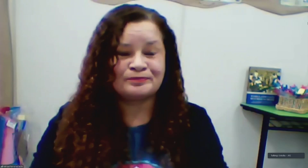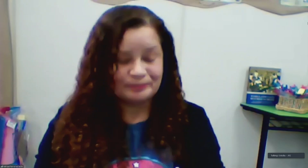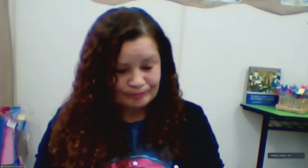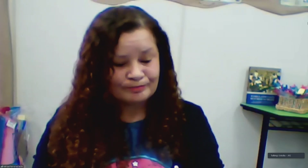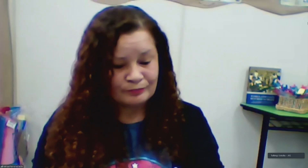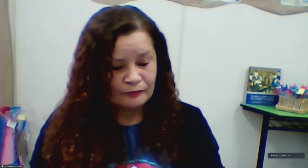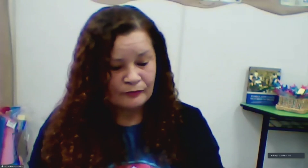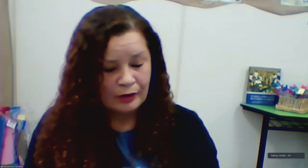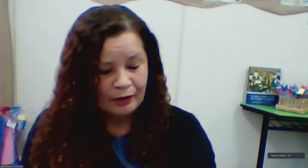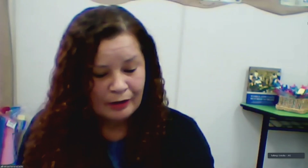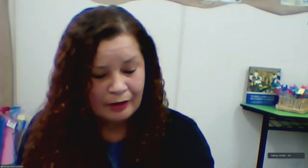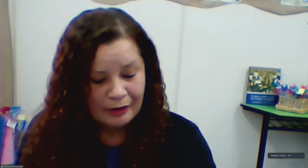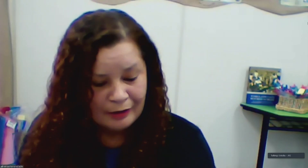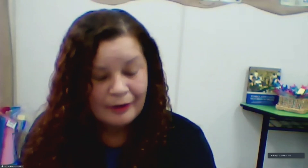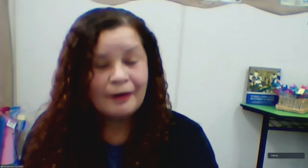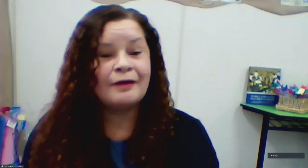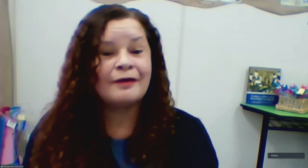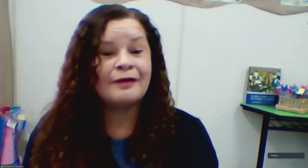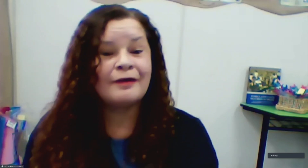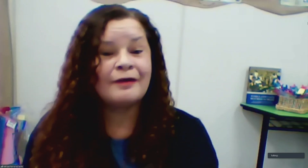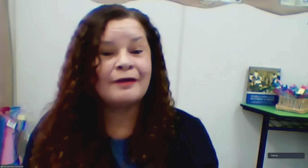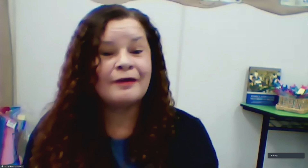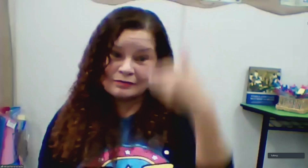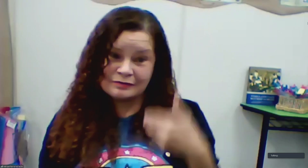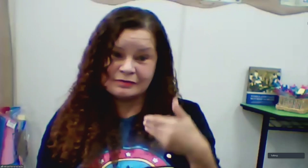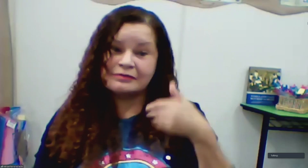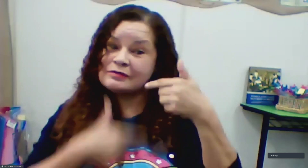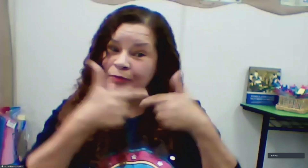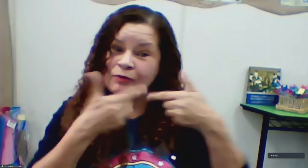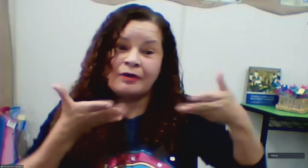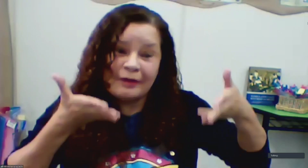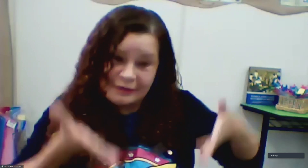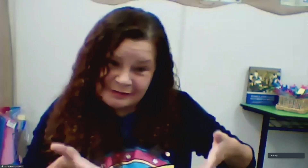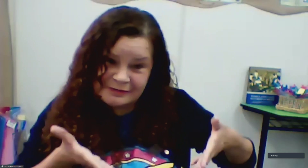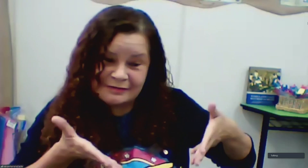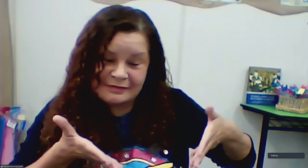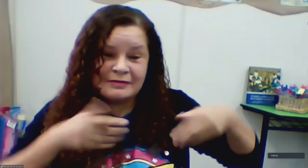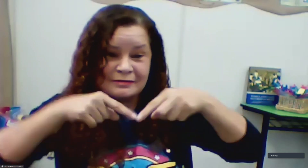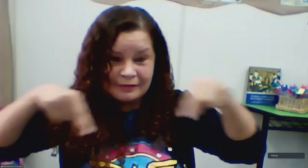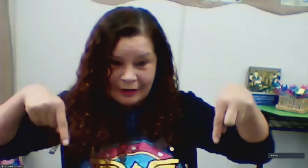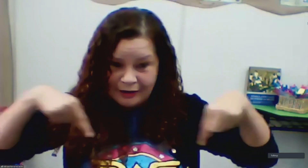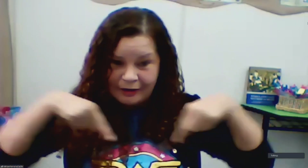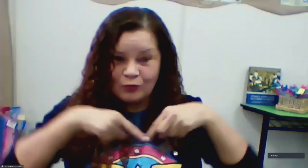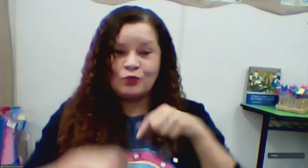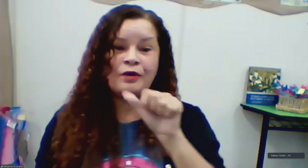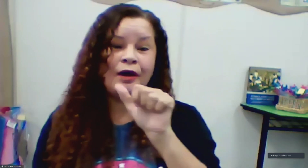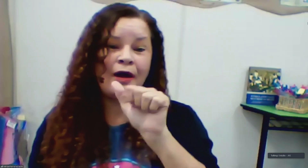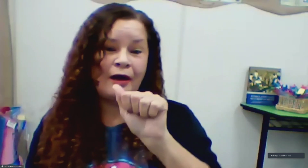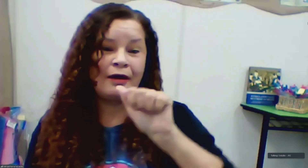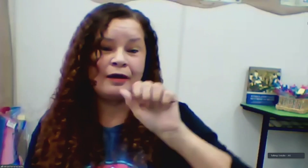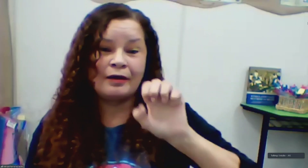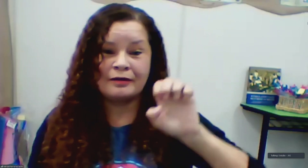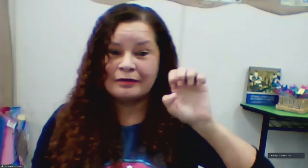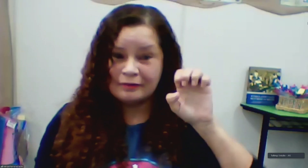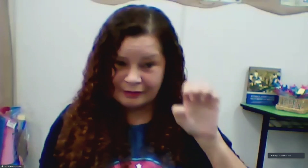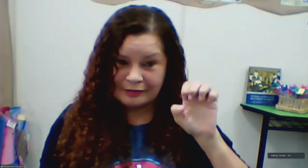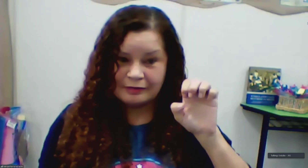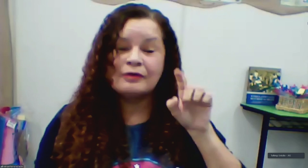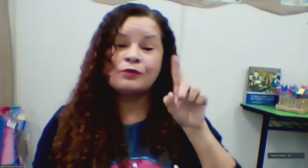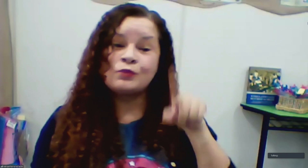Hoje no meu trabalho, por exemplo, eu estou na sala no AE, então eu estou ensinando. Então tenho os